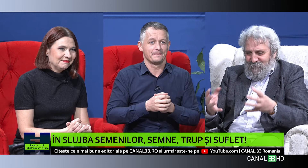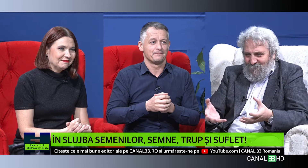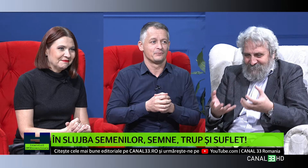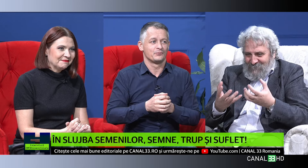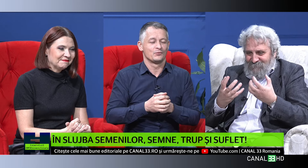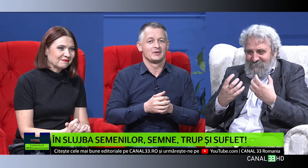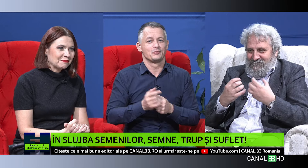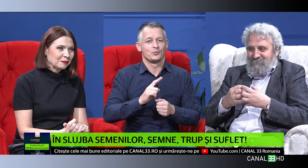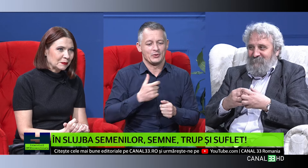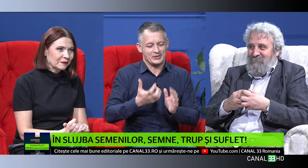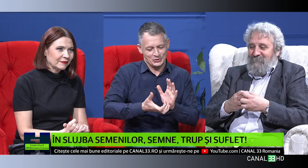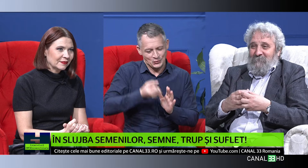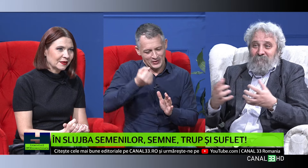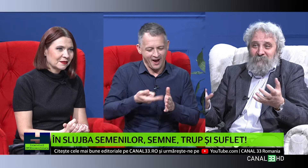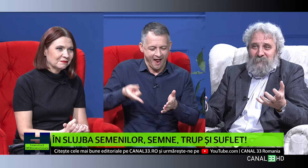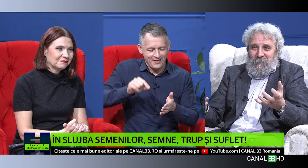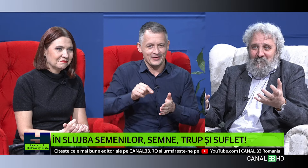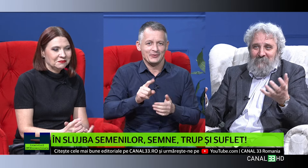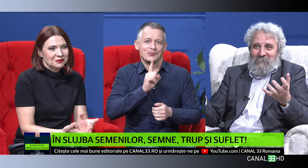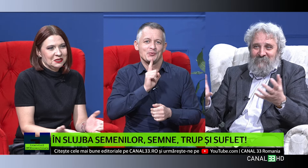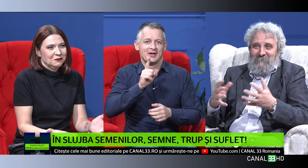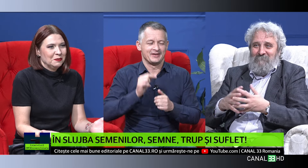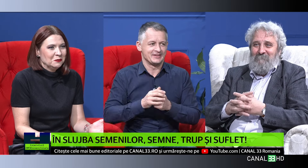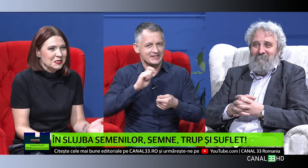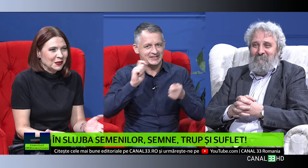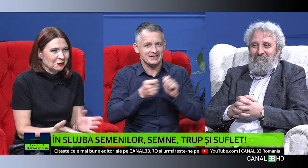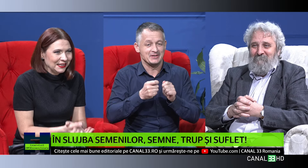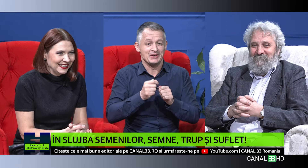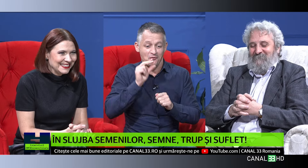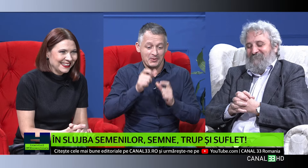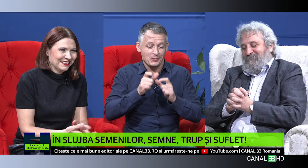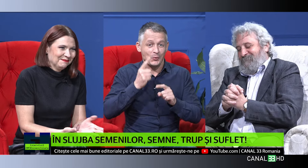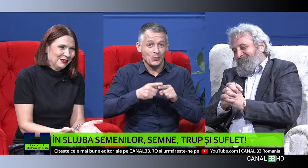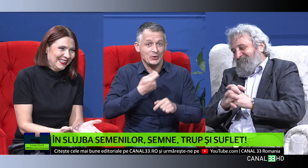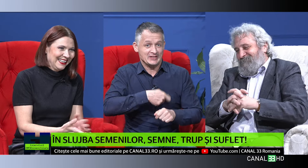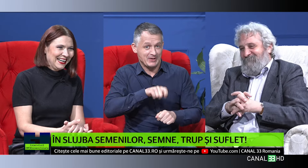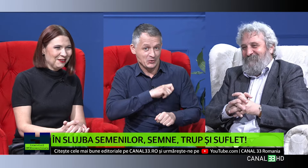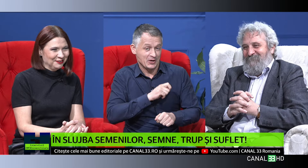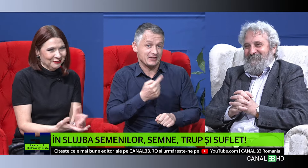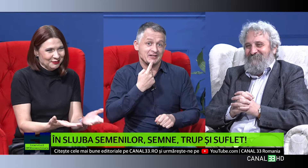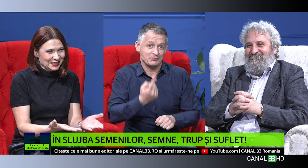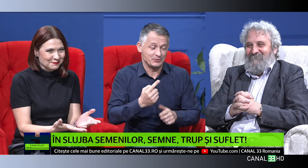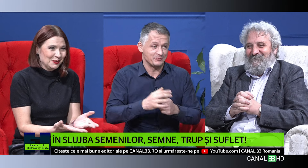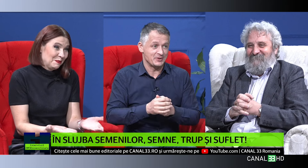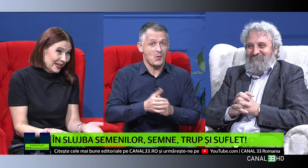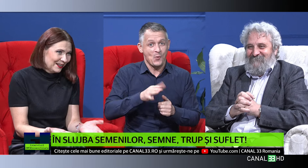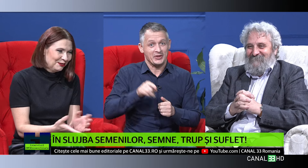să-l scoată altfel în evidență. Zic și eu, habar n-am. Să vorbim cu inspectoratele, zic. Poate că ele au un răspuns pe care noi